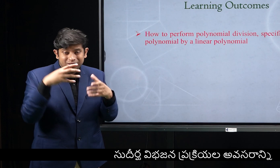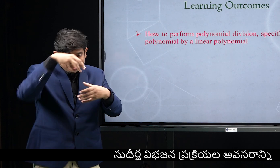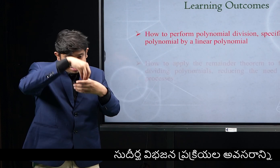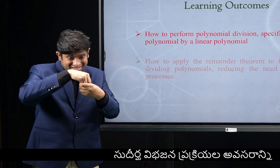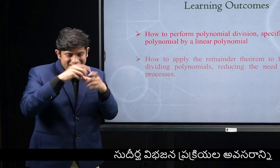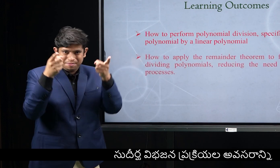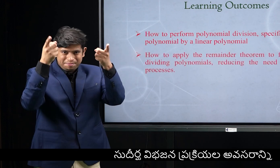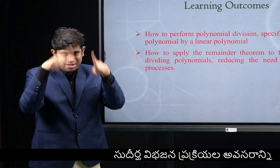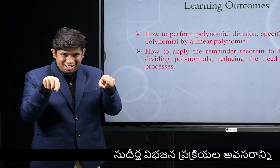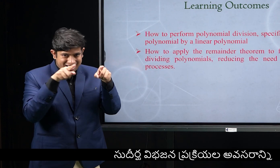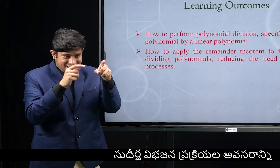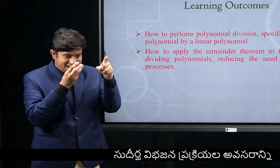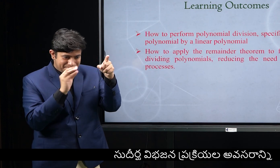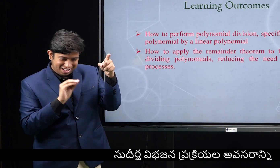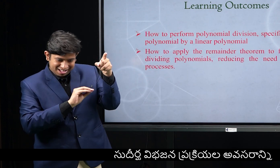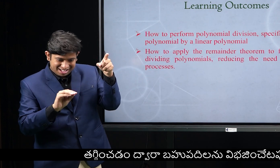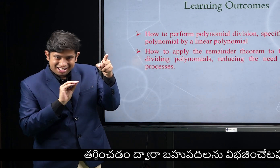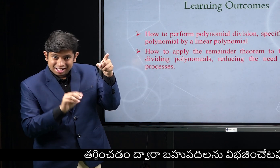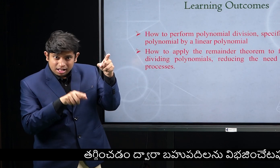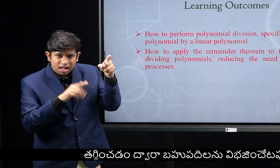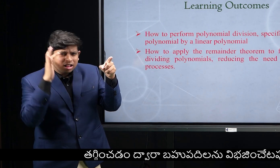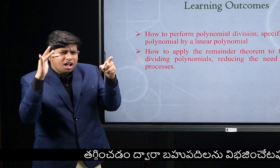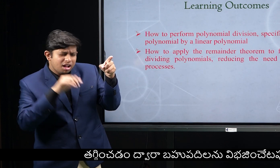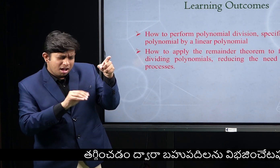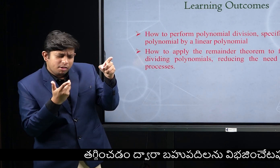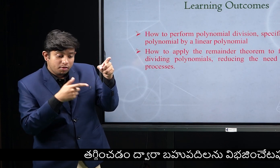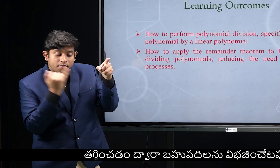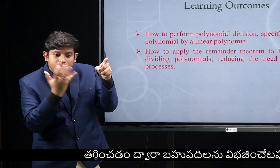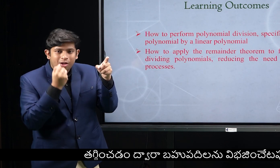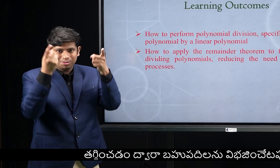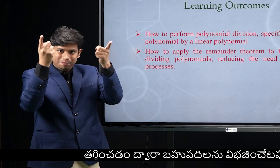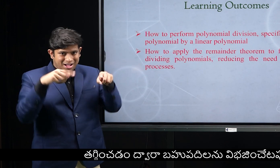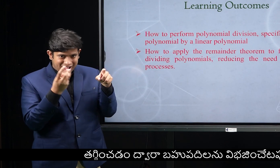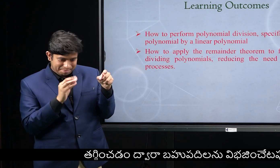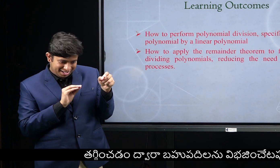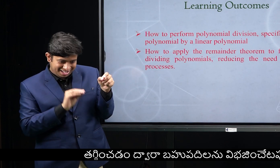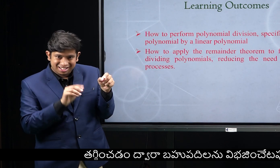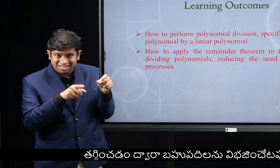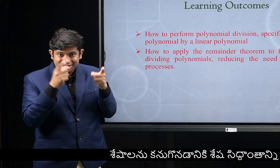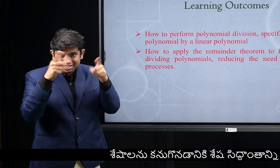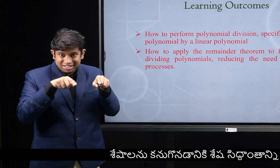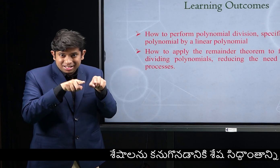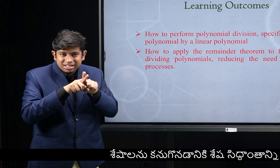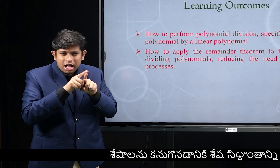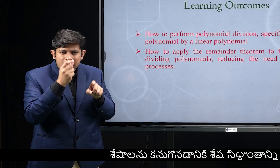సుదీర్ఘ విభజన ప్రక్రియల అవసరాన్ని తగ్గించడం ద్వారా బహుపదులను విభజించేటప్పుడు శేషాలను